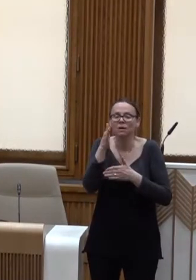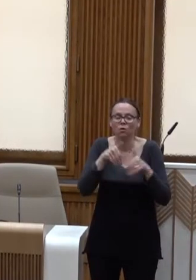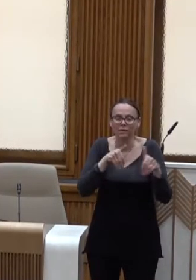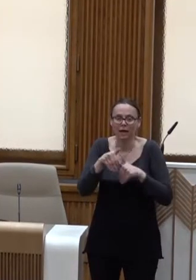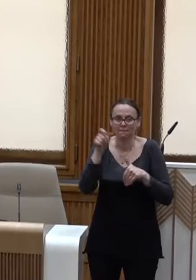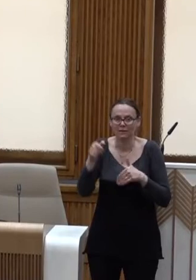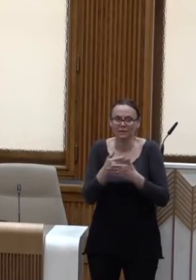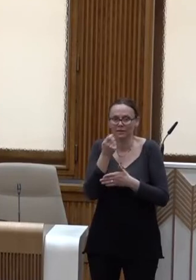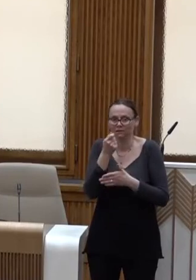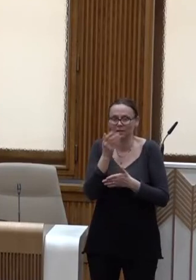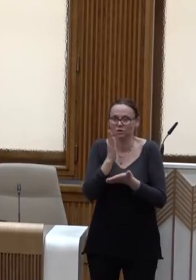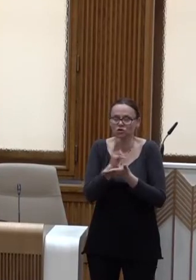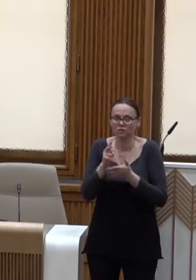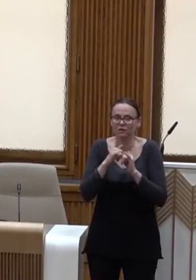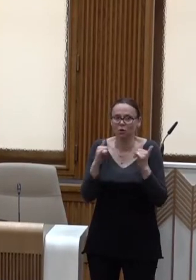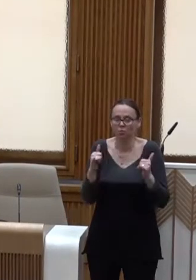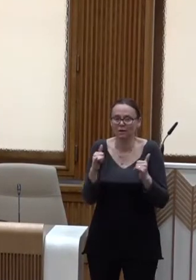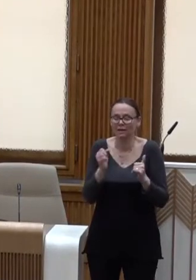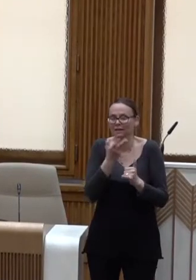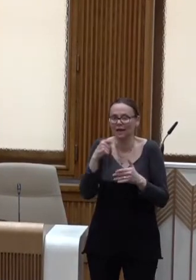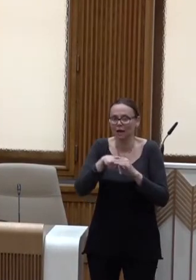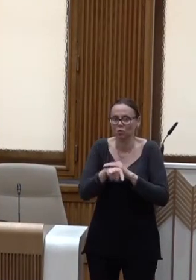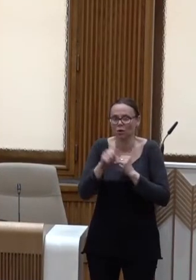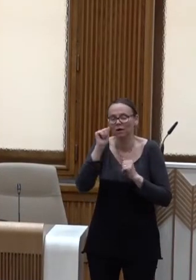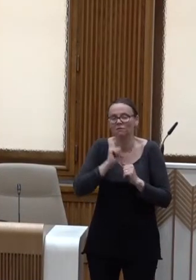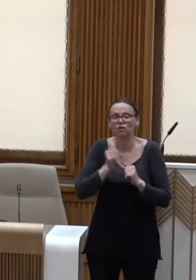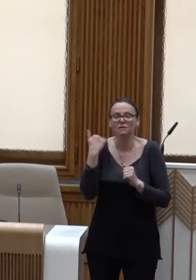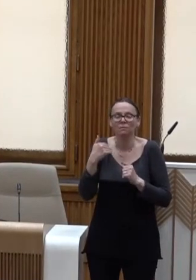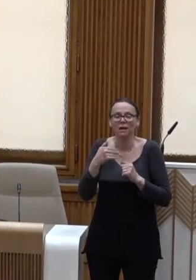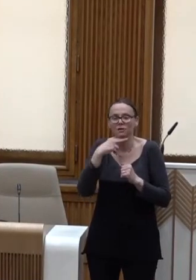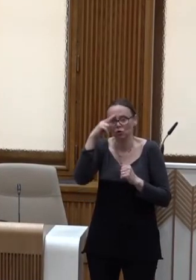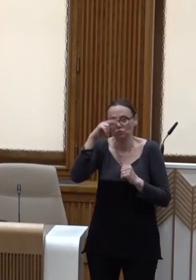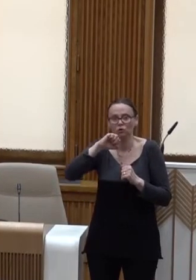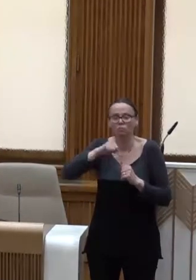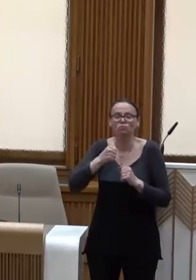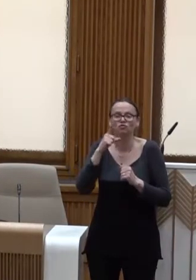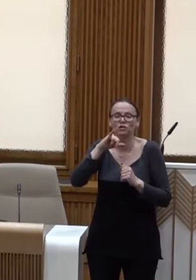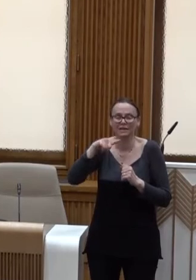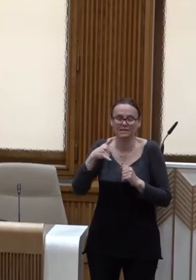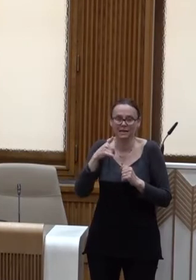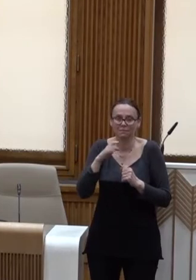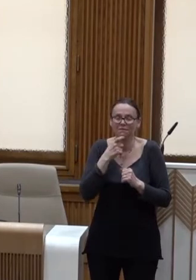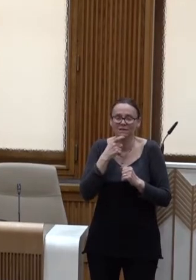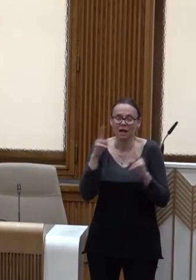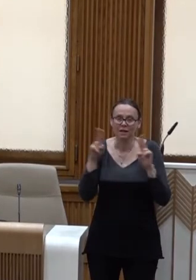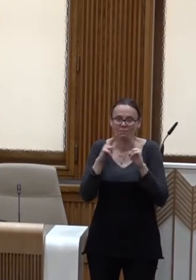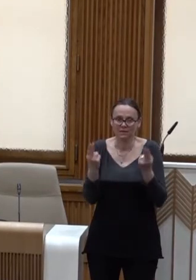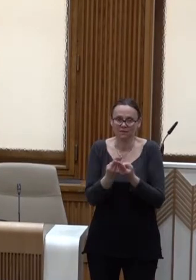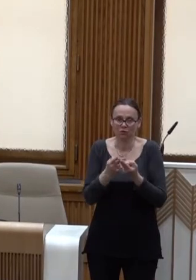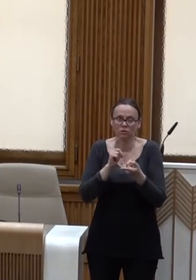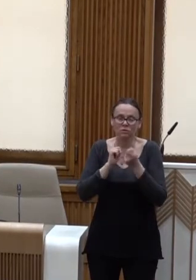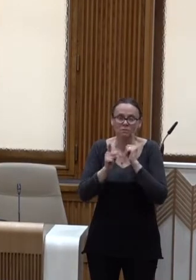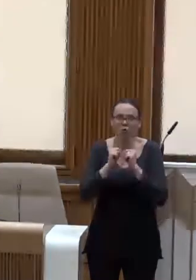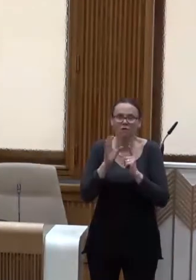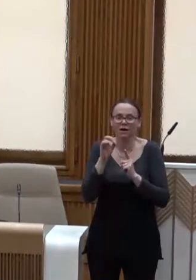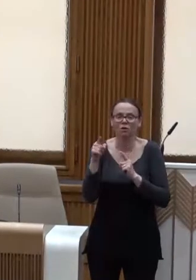za finance, že v tej obliki nekaj luken. Ne? Včeraj so bila z gospodom Šircljem na fiskalnem svetu, ker smo se pogovarjali o